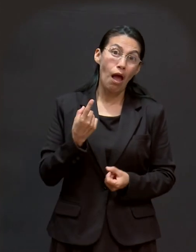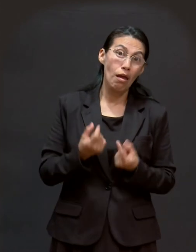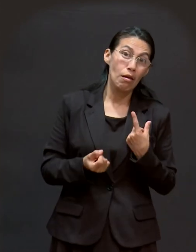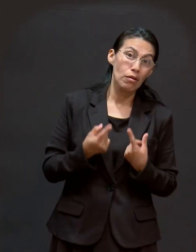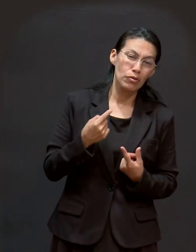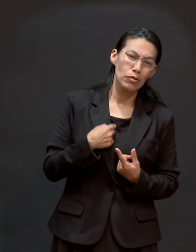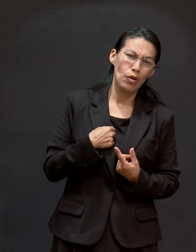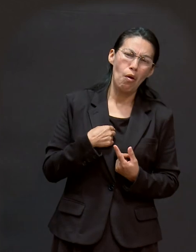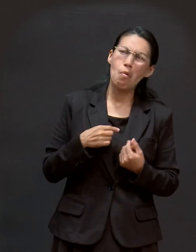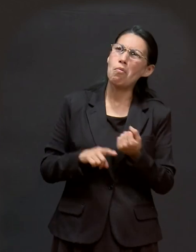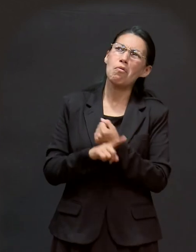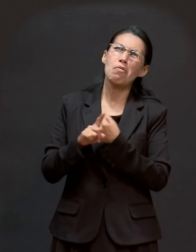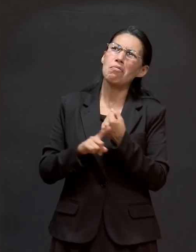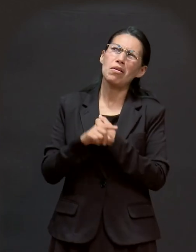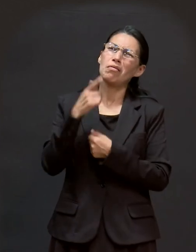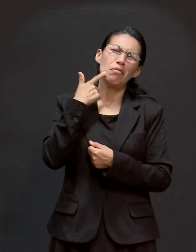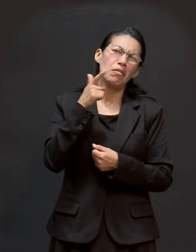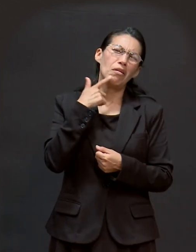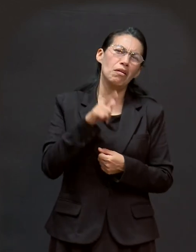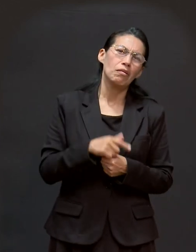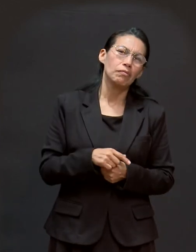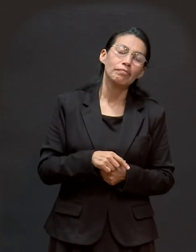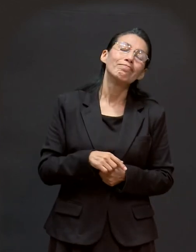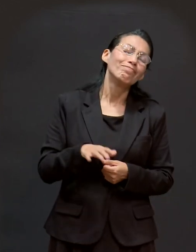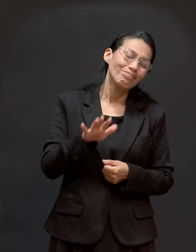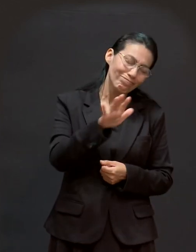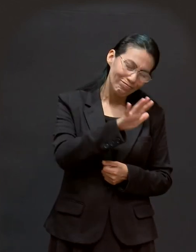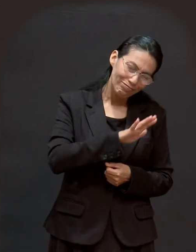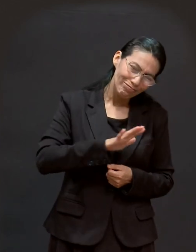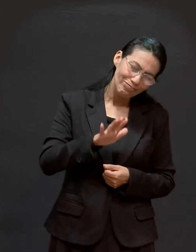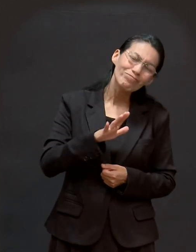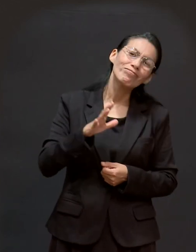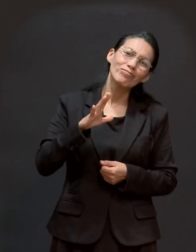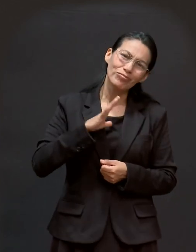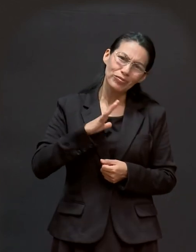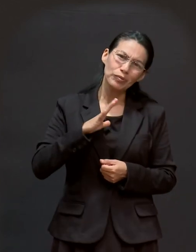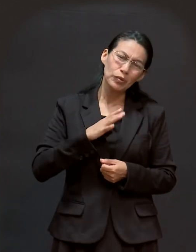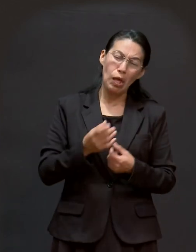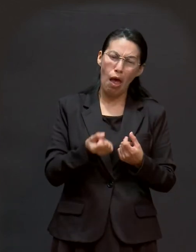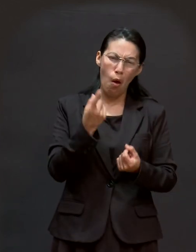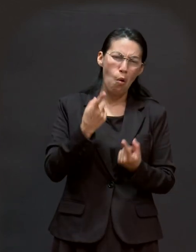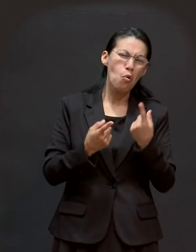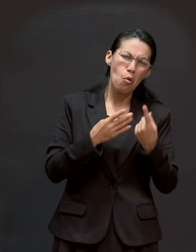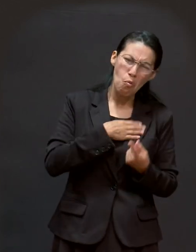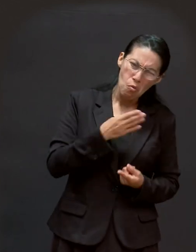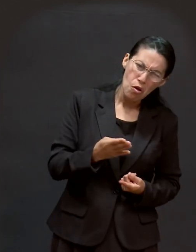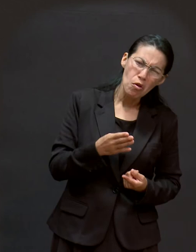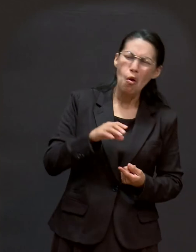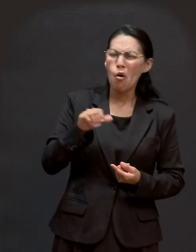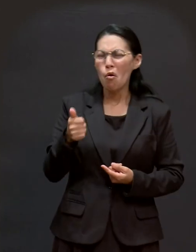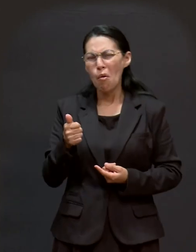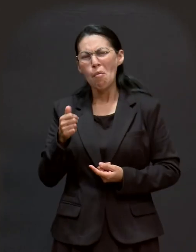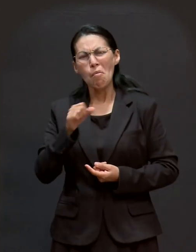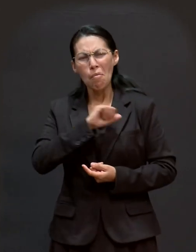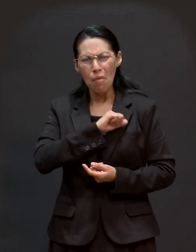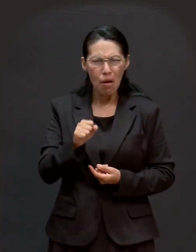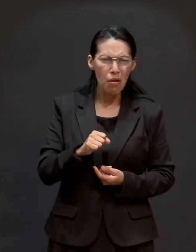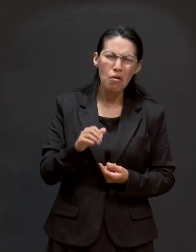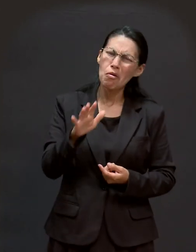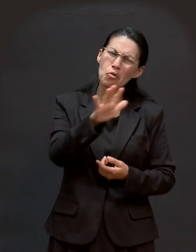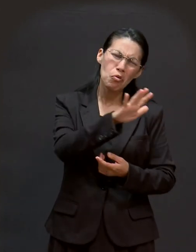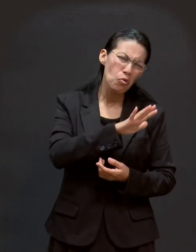decir no quiero subirme a una crisis en algún momento nos toca a todos buenos o malos